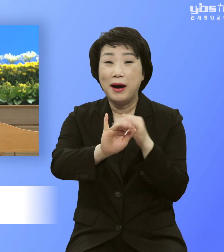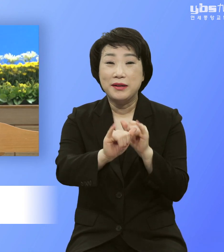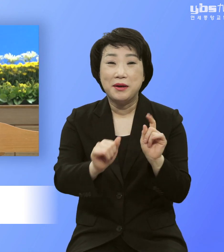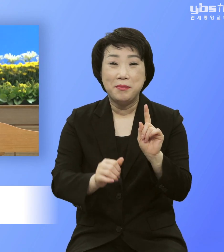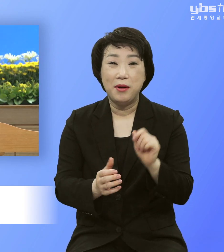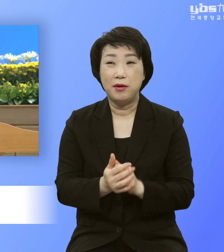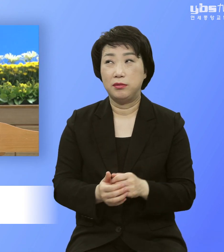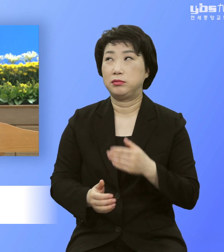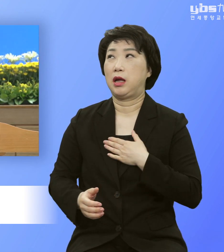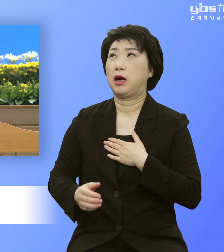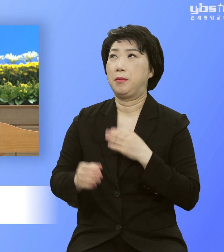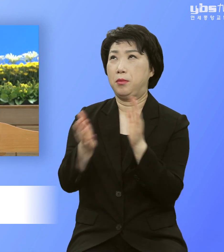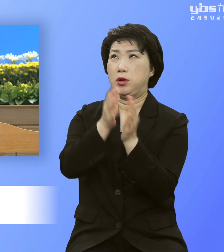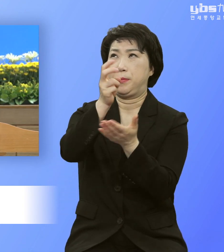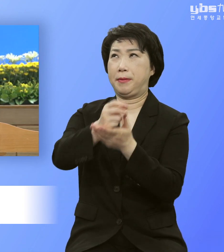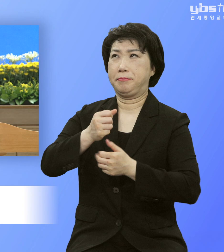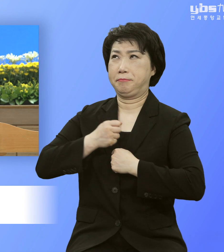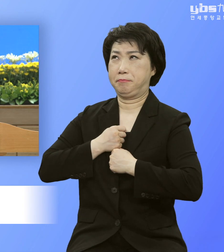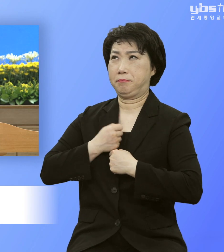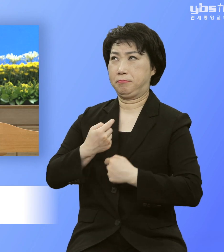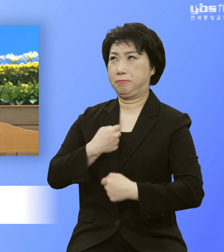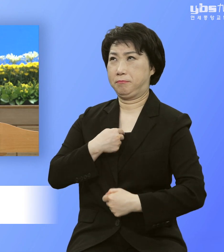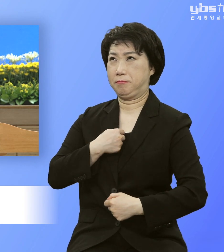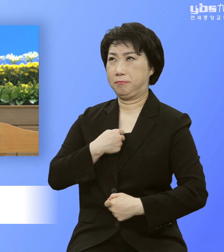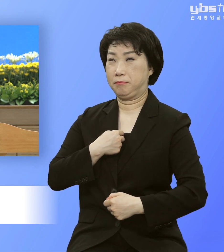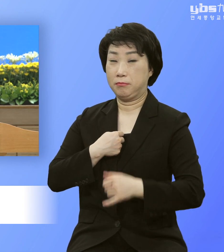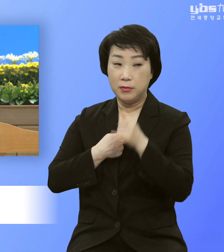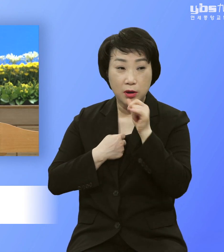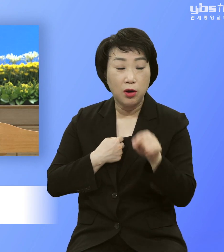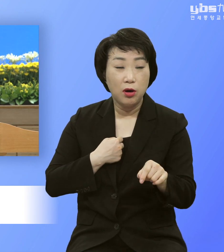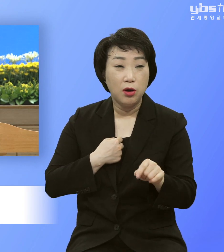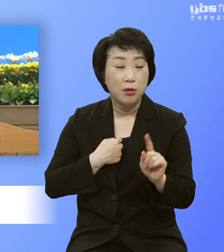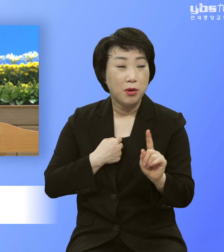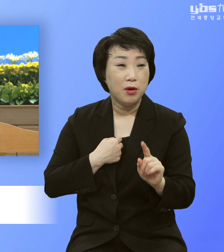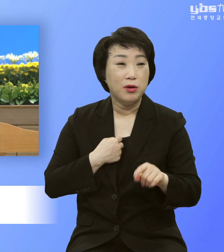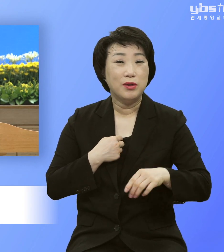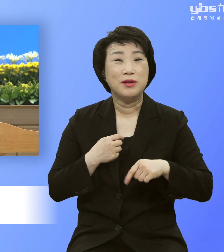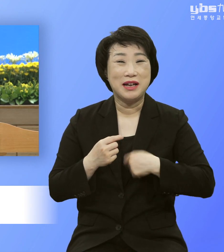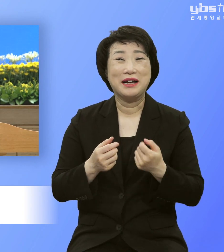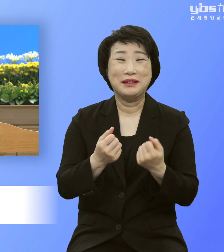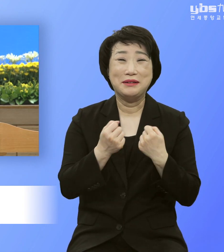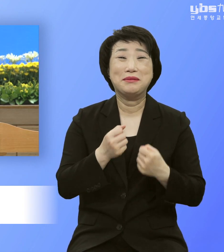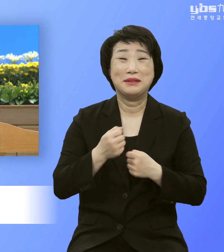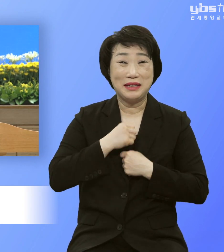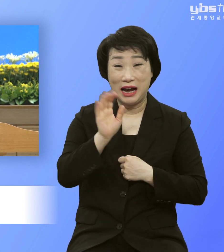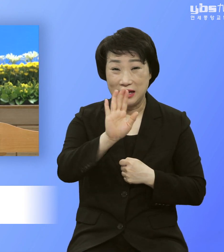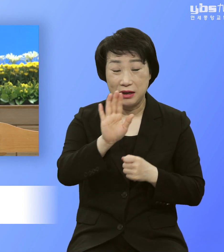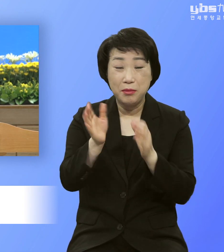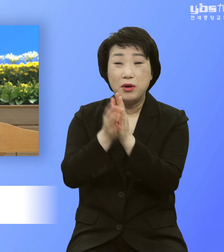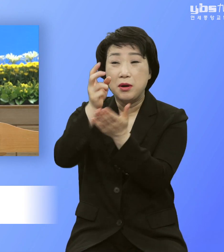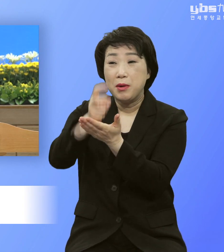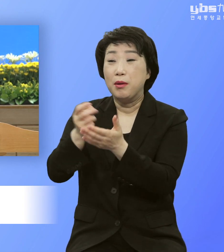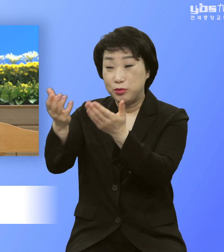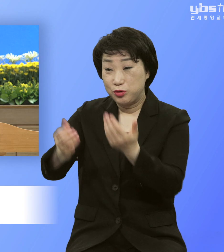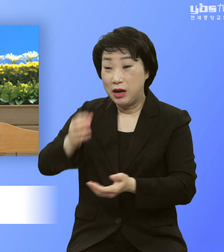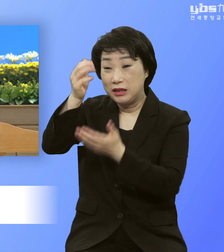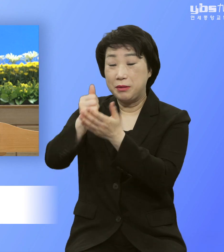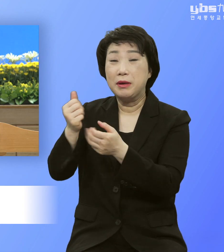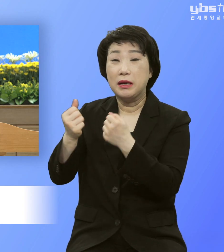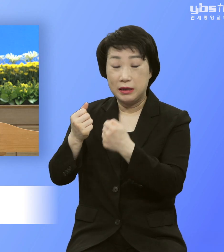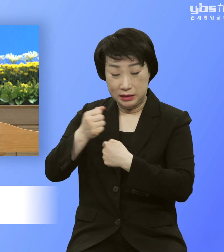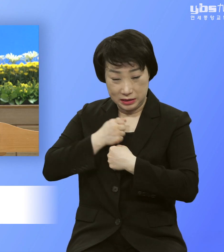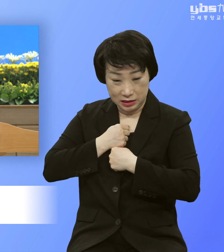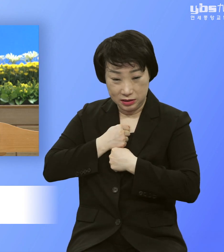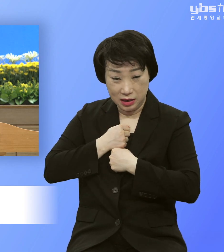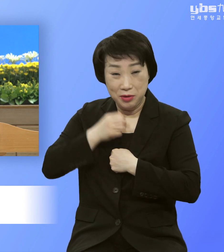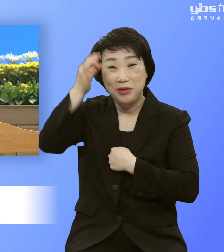바리새인들은 내가 지켰다 그래. 지가 지켰다고 해서 지키는 게 아니고 율법을 주신 하나님께서 지켰다고